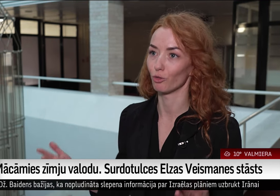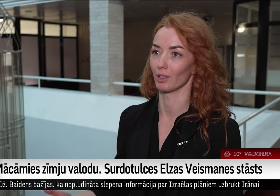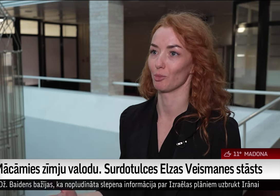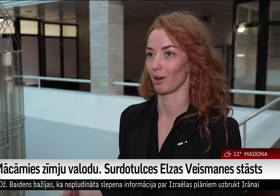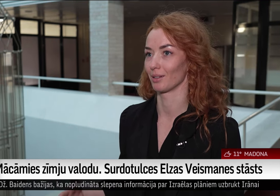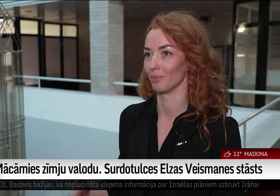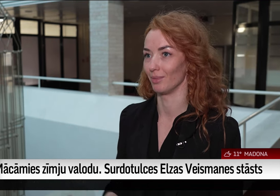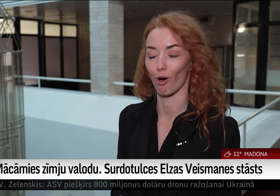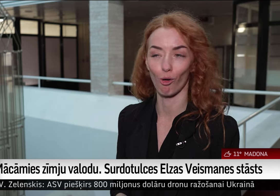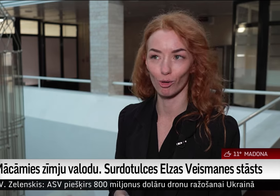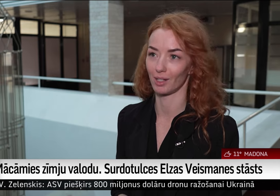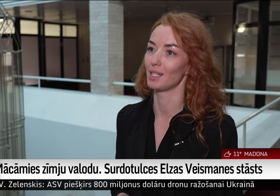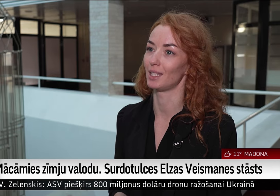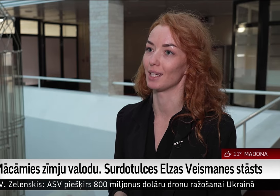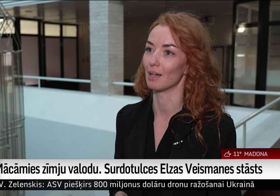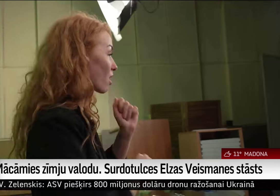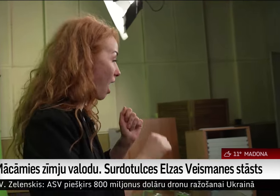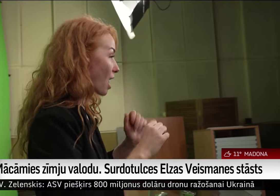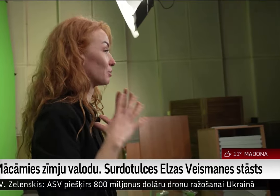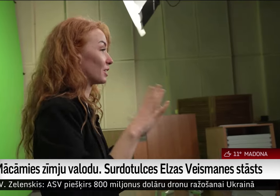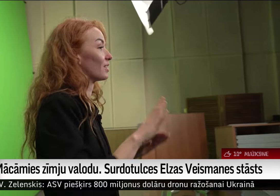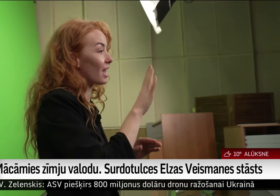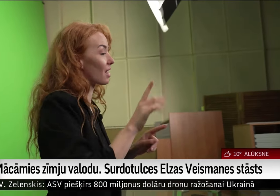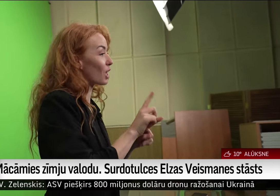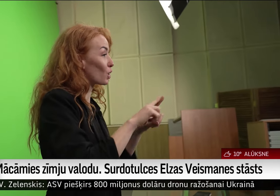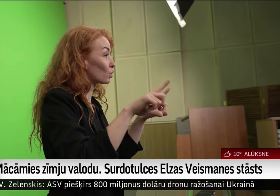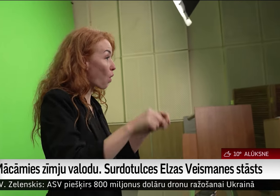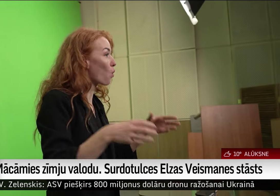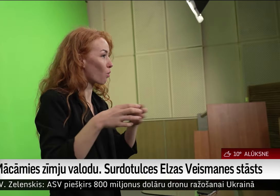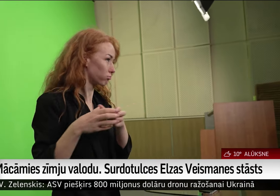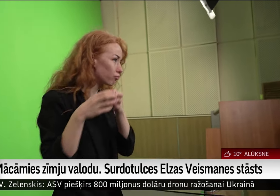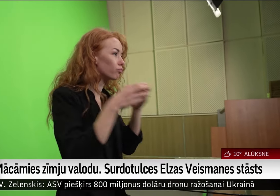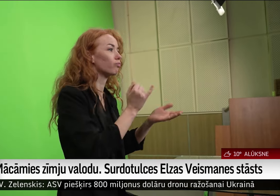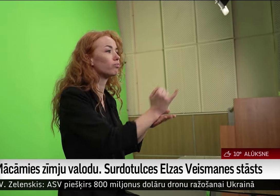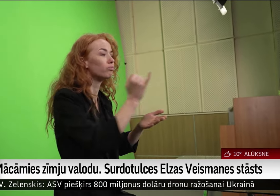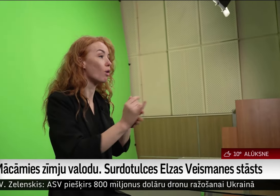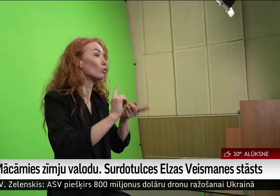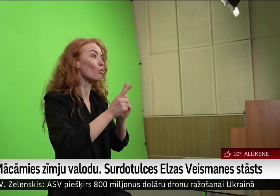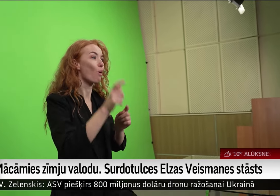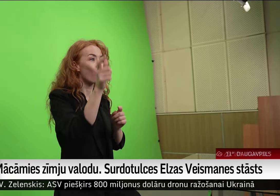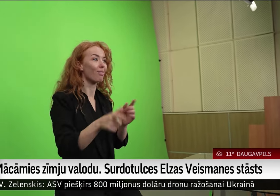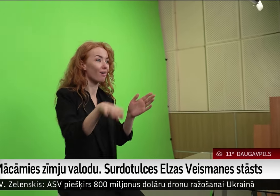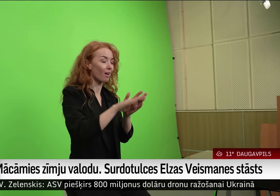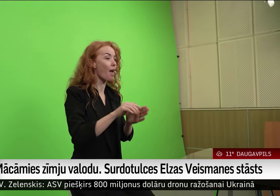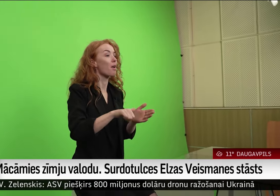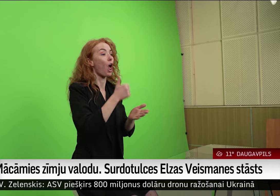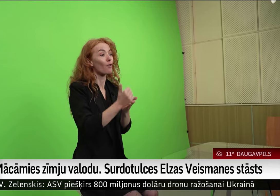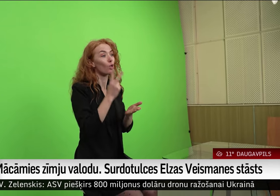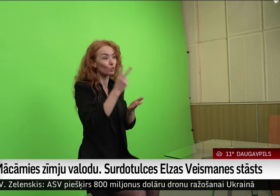vēlreiz prakse. Daudz ar nedzirdīgajiem doties kopā, tulkot viņiem dažādu veidu dzīves situācijās. Un tikai tā arī būs